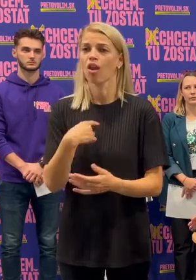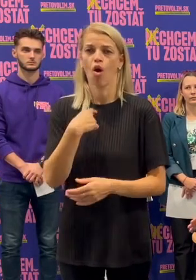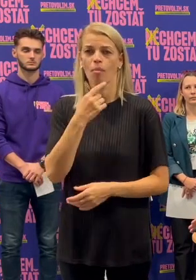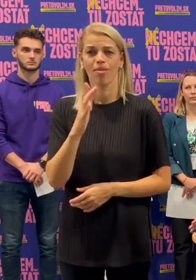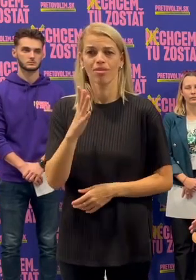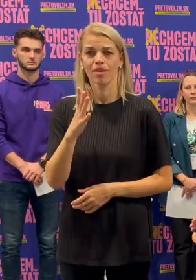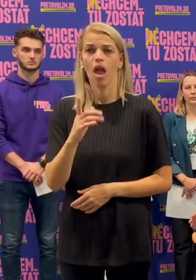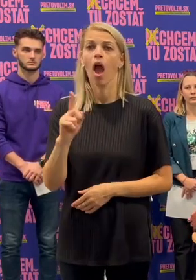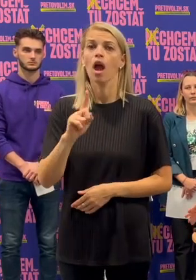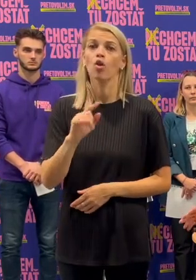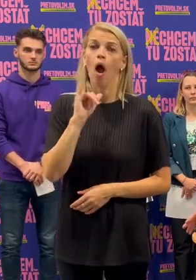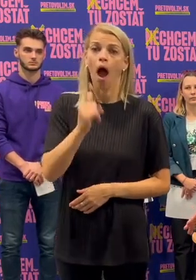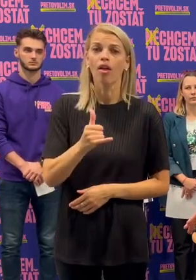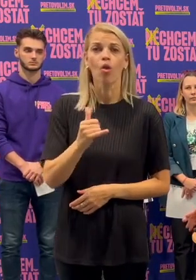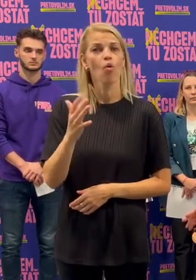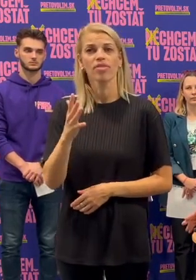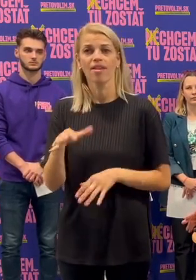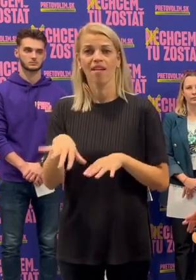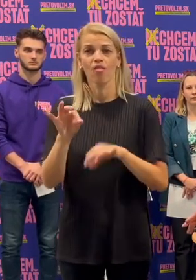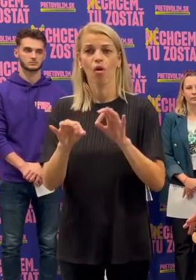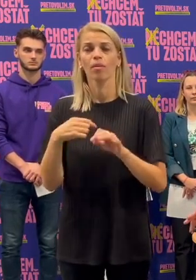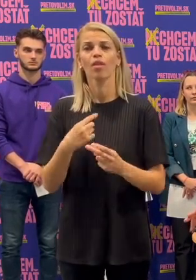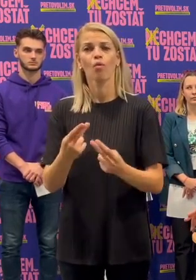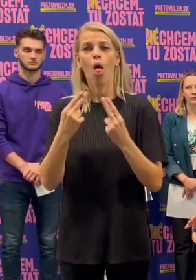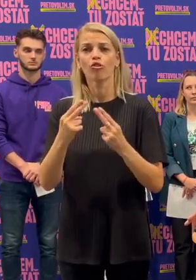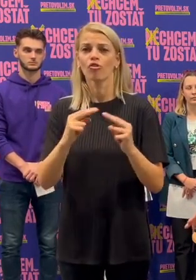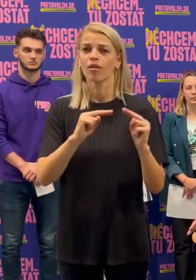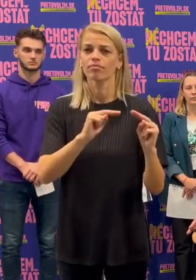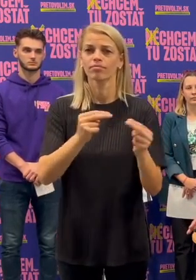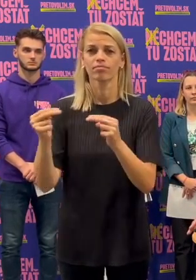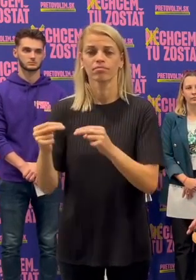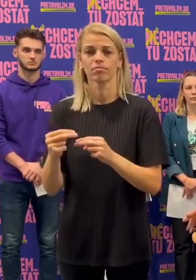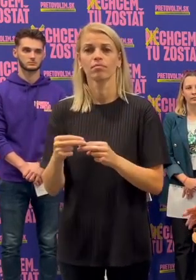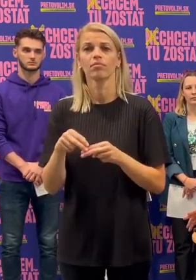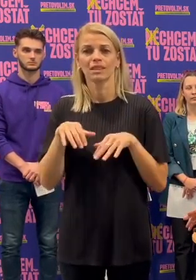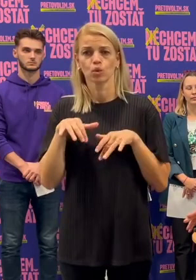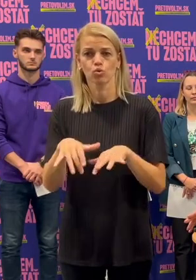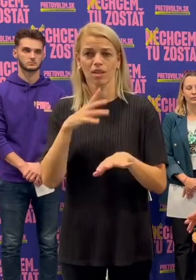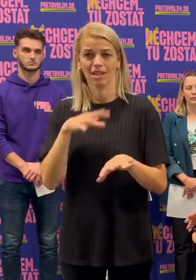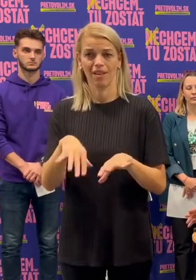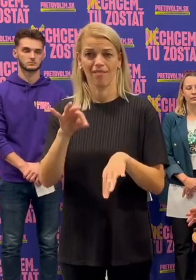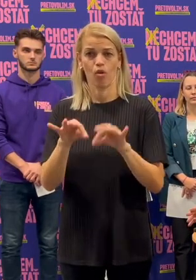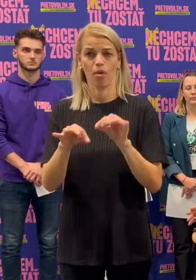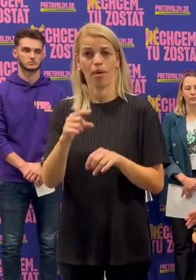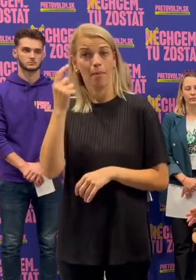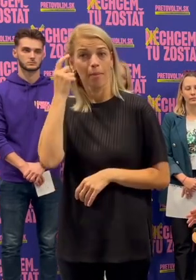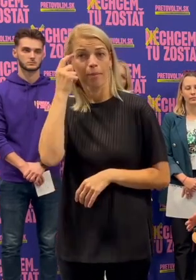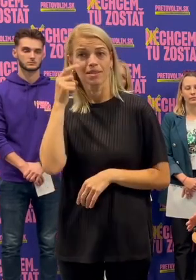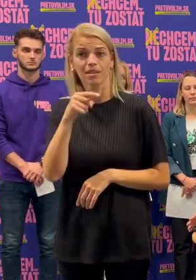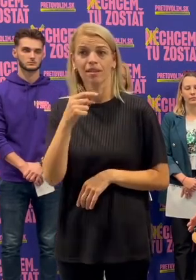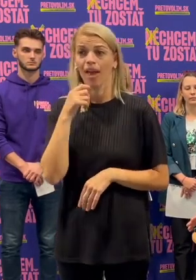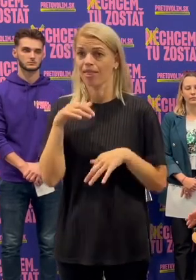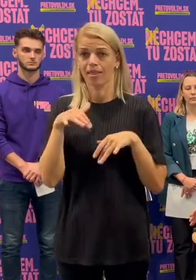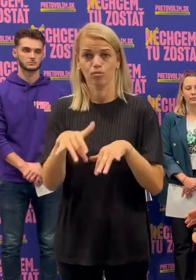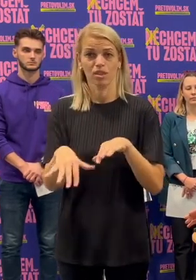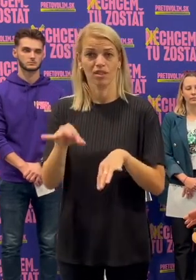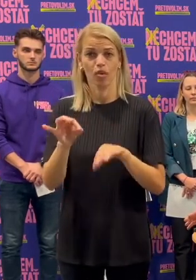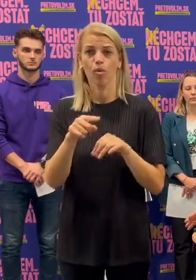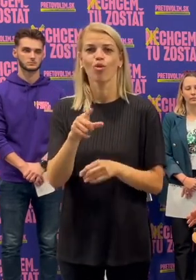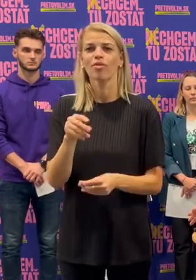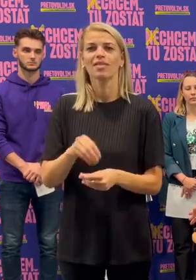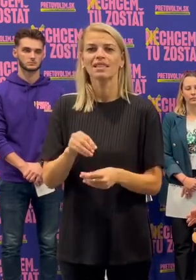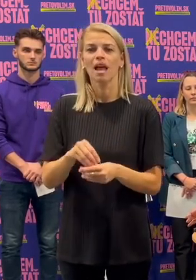alebo nemajú voliť. To, čo je za nás dôležité, je vyzvať ľudí, aby sa zúčastnili volieb, aby mysleli na to, že ak sa niekto volieb nezúčastní, tak to